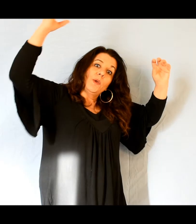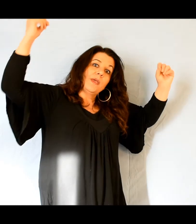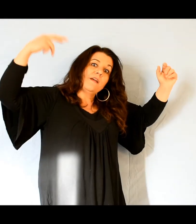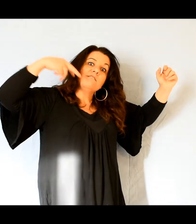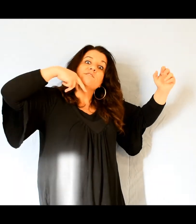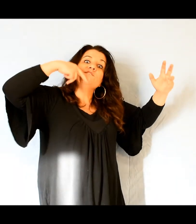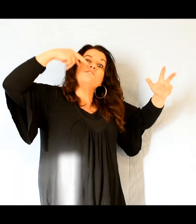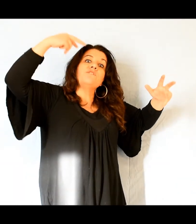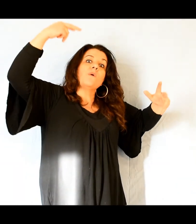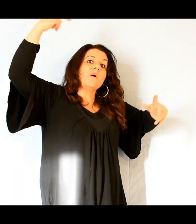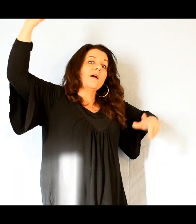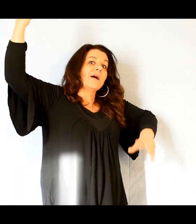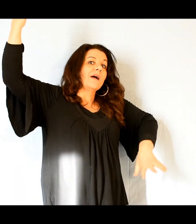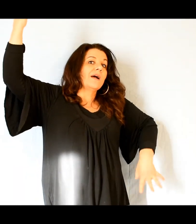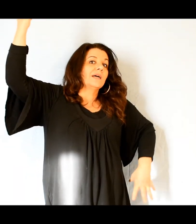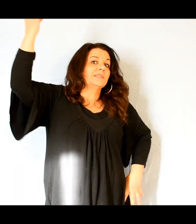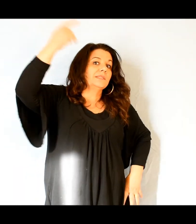« Celui-ci est mon fils bien-aimé,